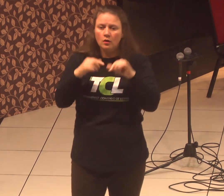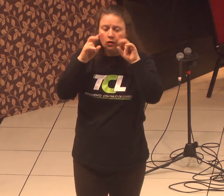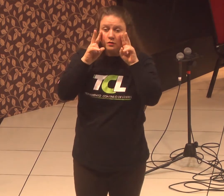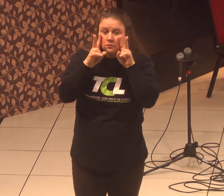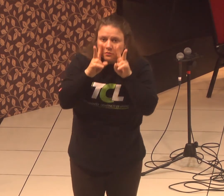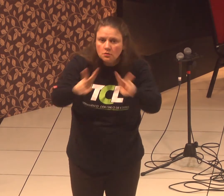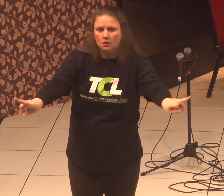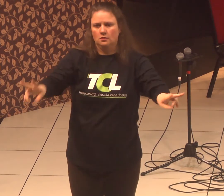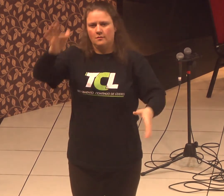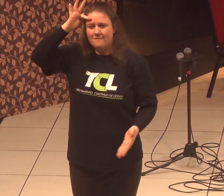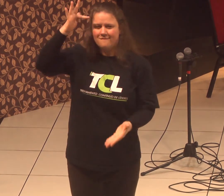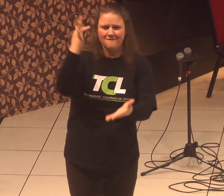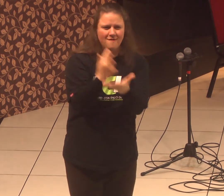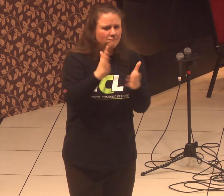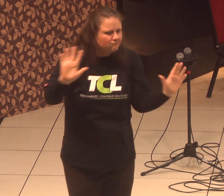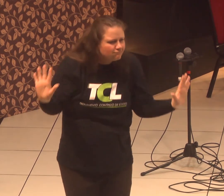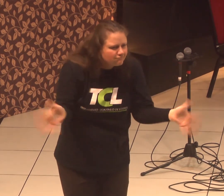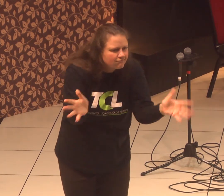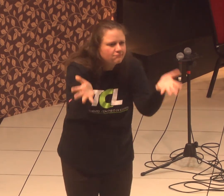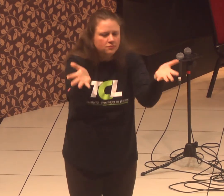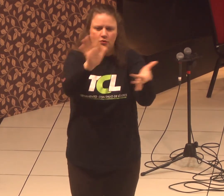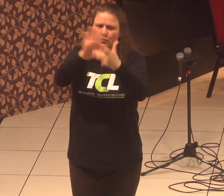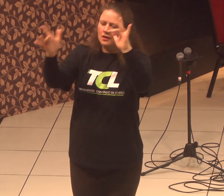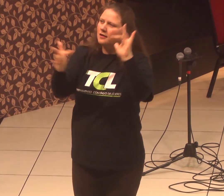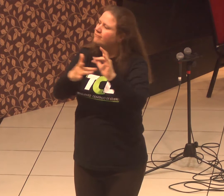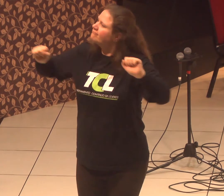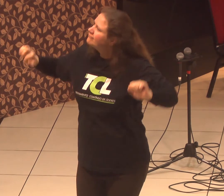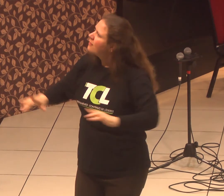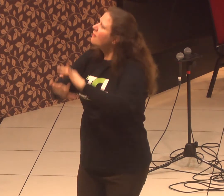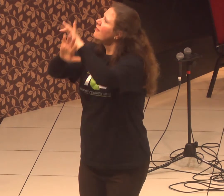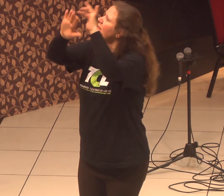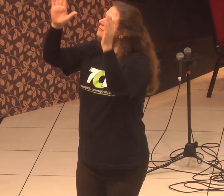Fé foi estimulada, Jesus foi glorificado, teve louvor,